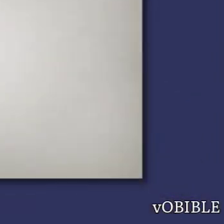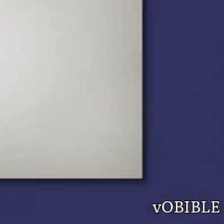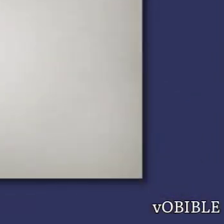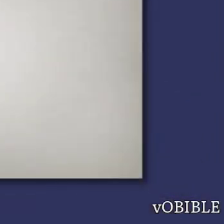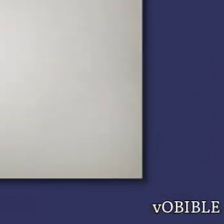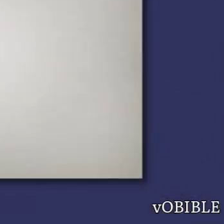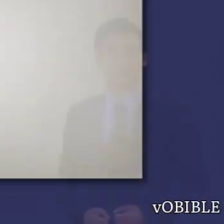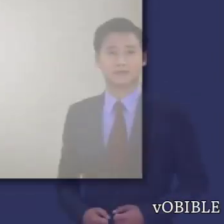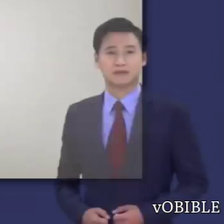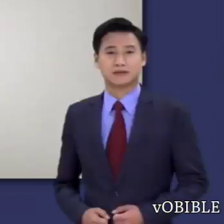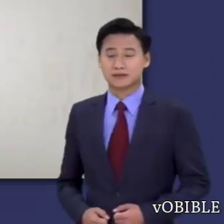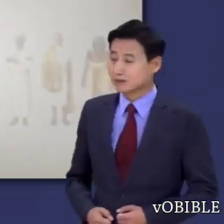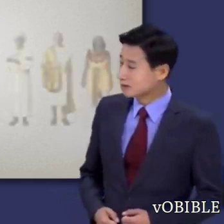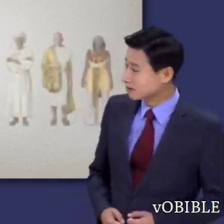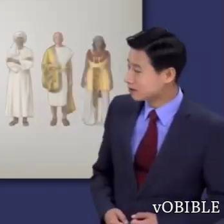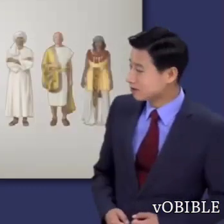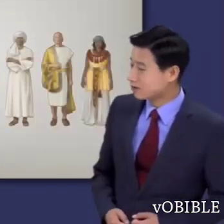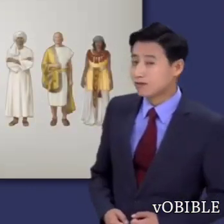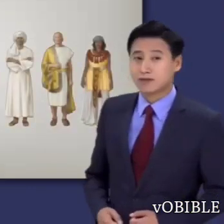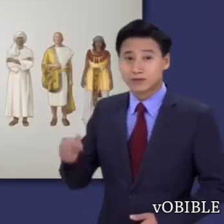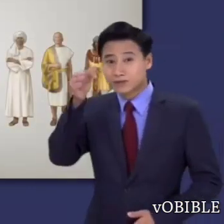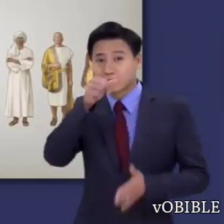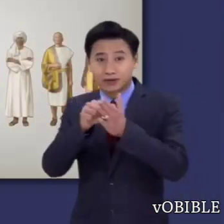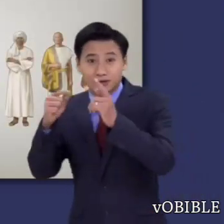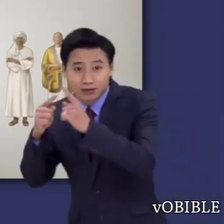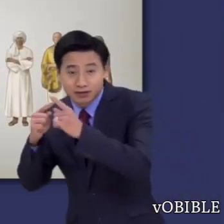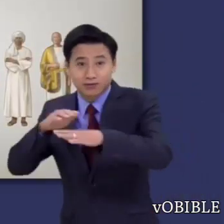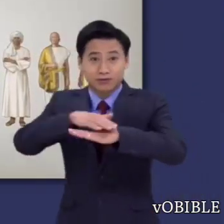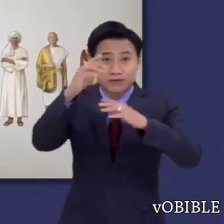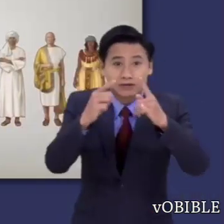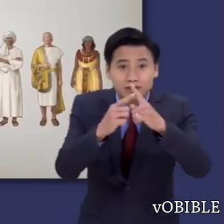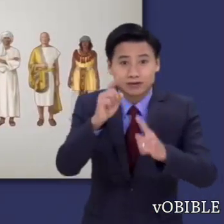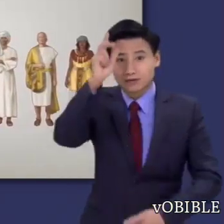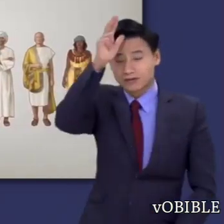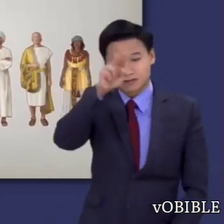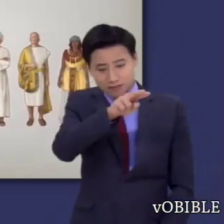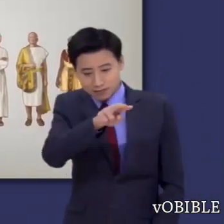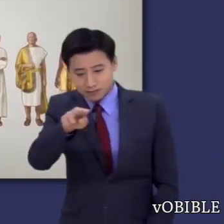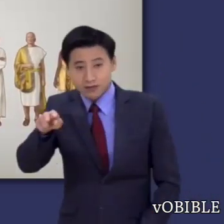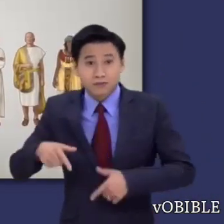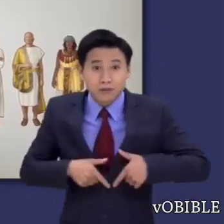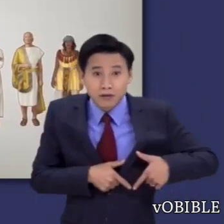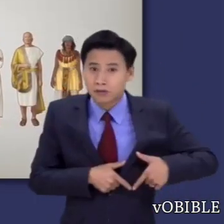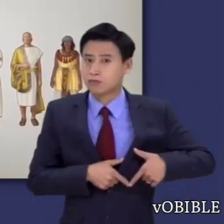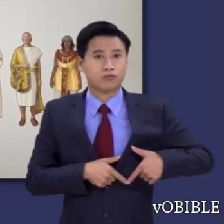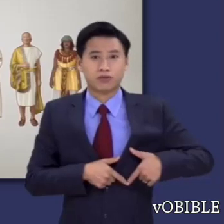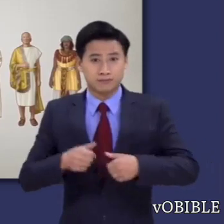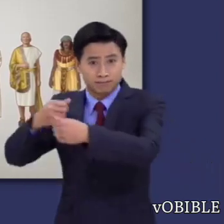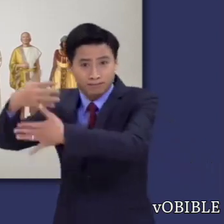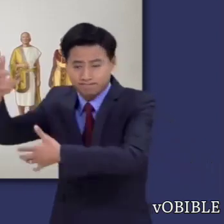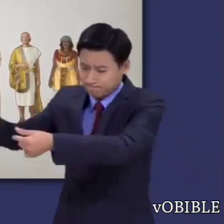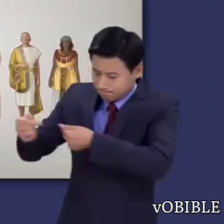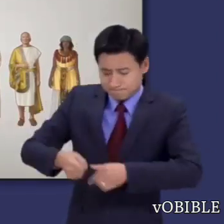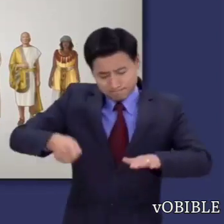第二章，保罗强调上帝是不偏心的，无论是犹太人还是非犹太人，上帝都